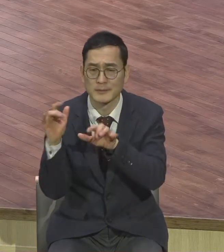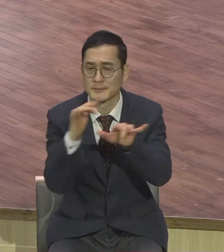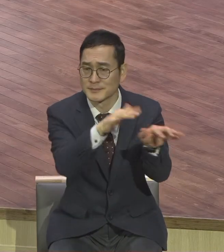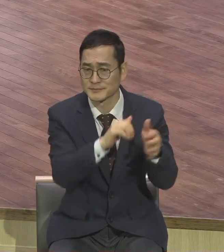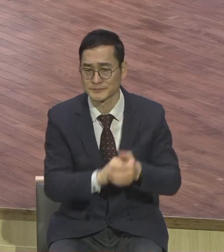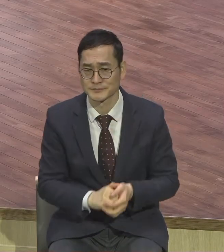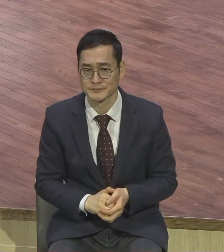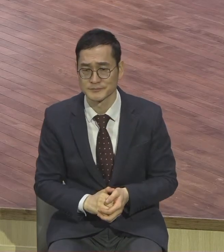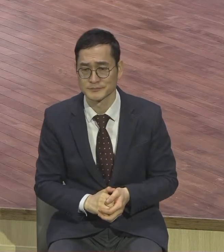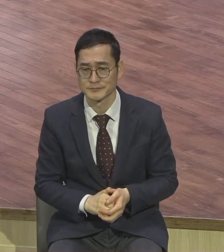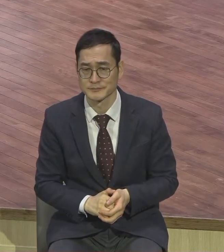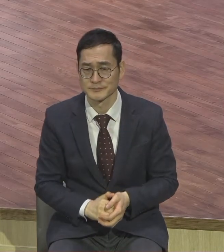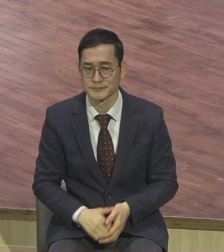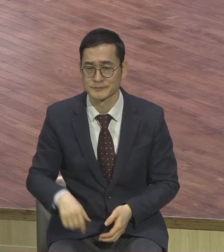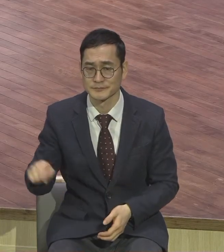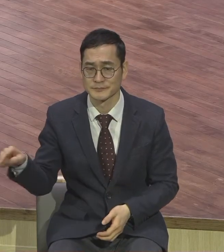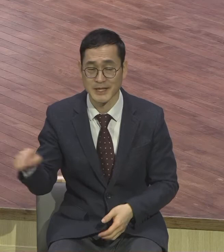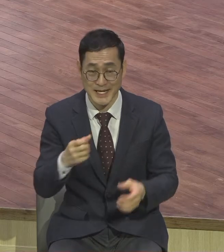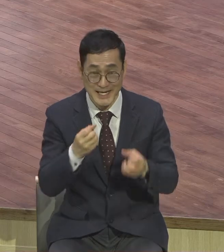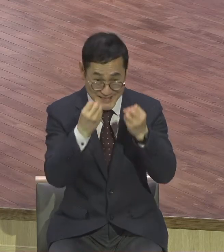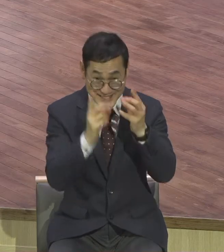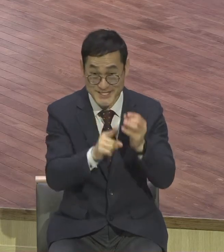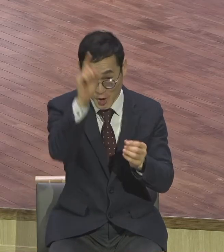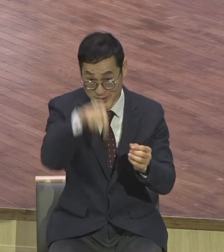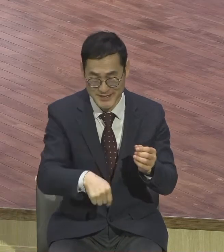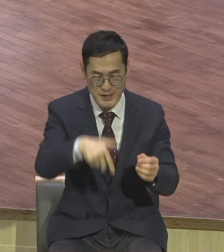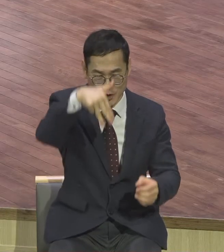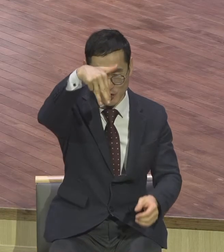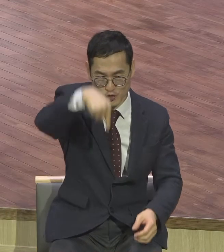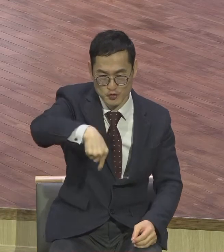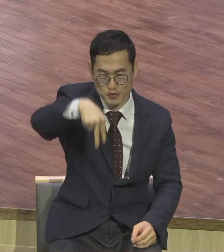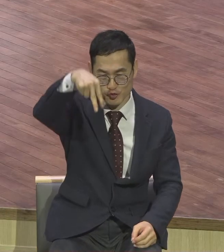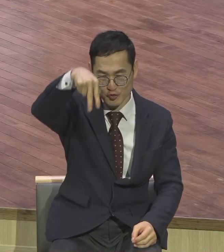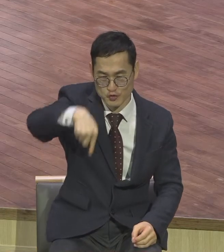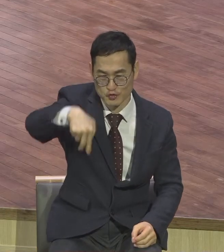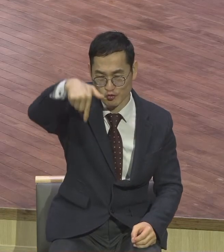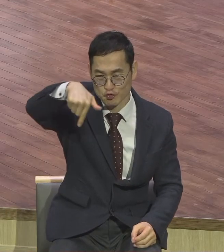전능신교는 정탐 공작꾼 전략을 쓰고 있어요.